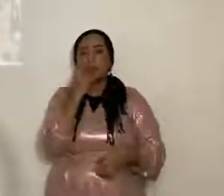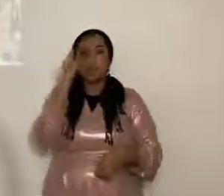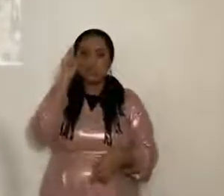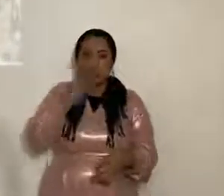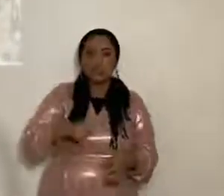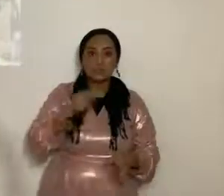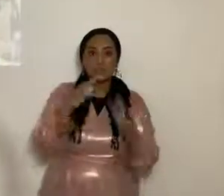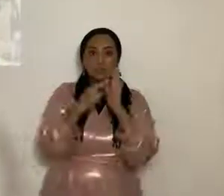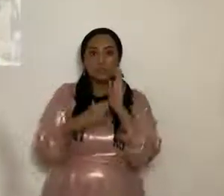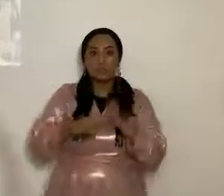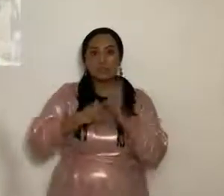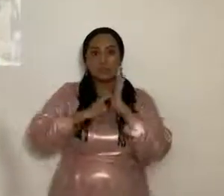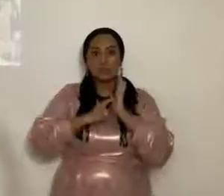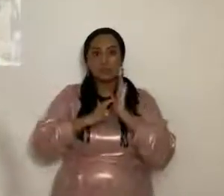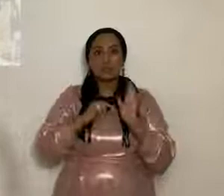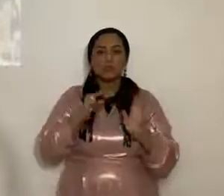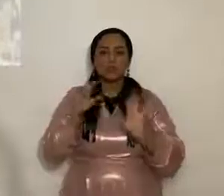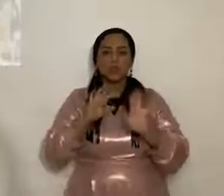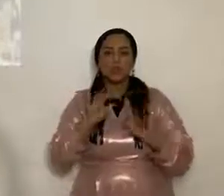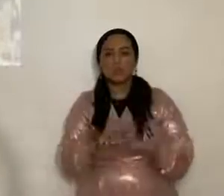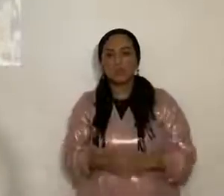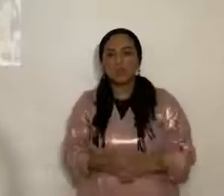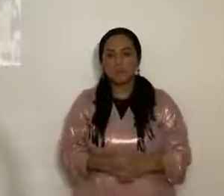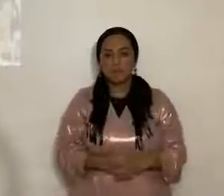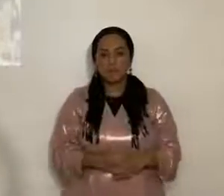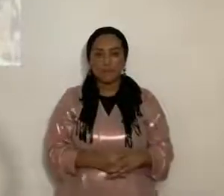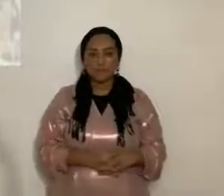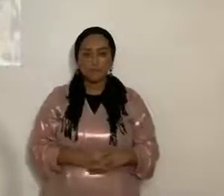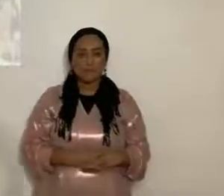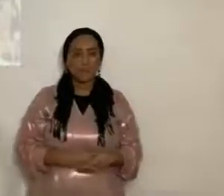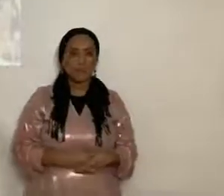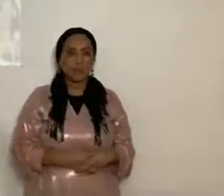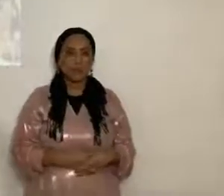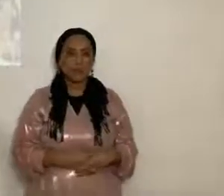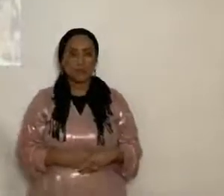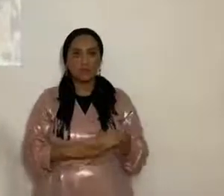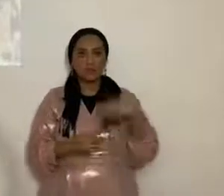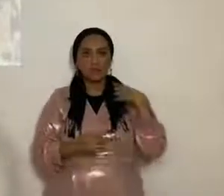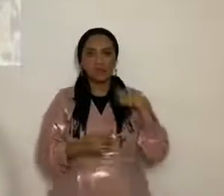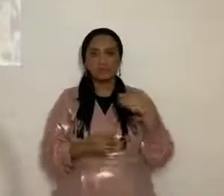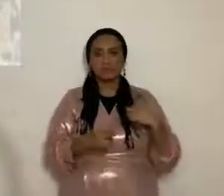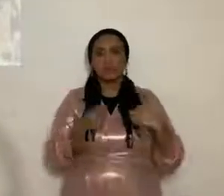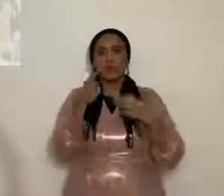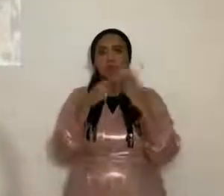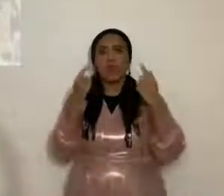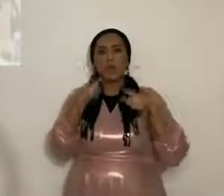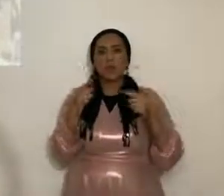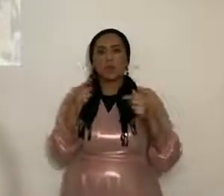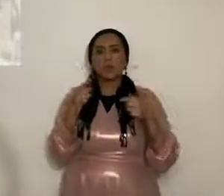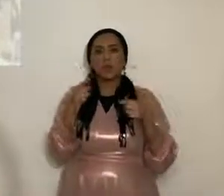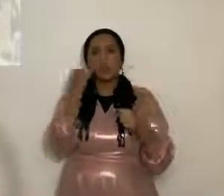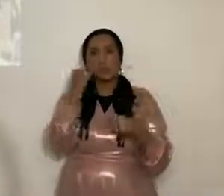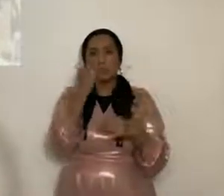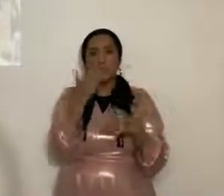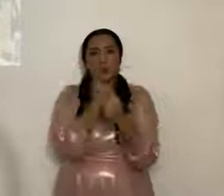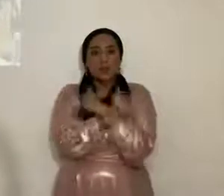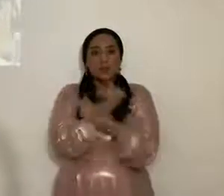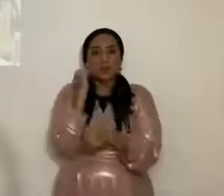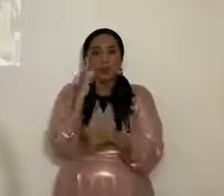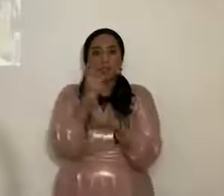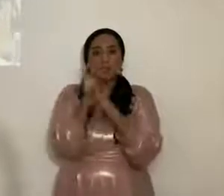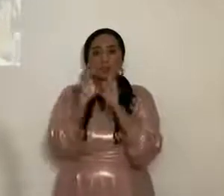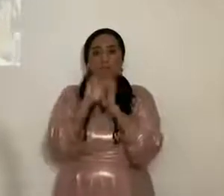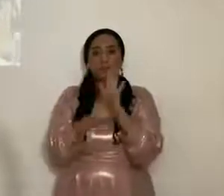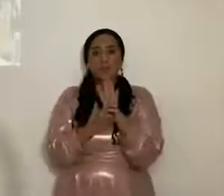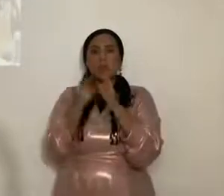y menos con sacrificios que te hagan daño. Entonces, ¿cuál es la consecuencia de amar a Yahweh y de guardar sus mandamientos? ¿Cuál